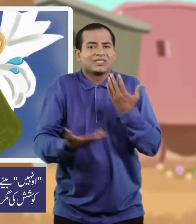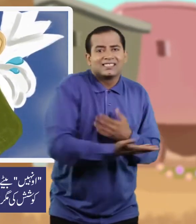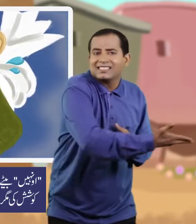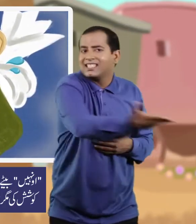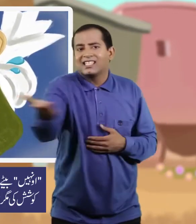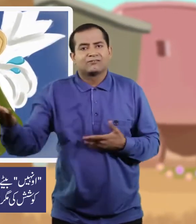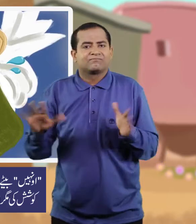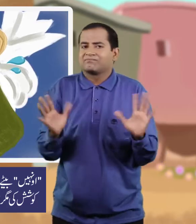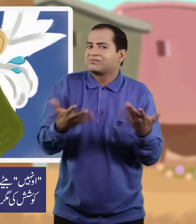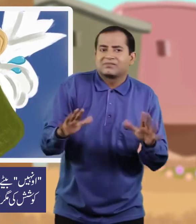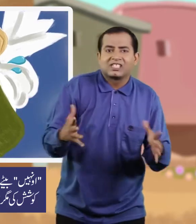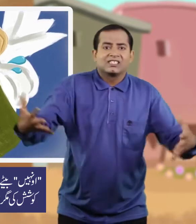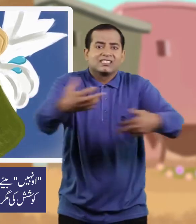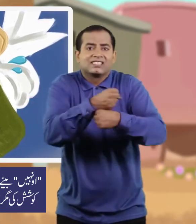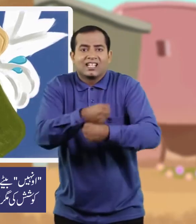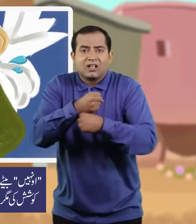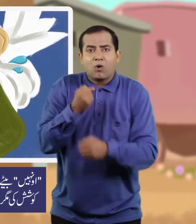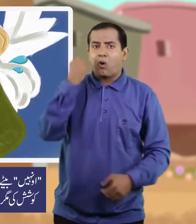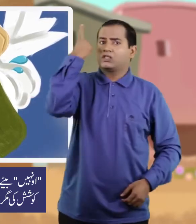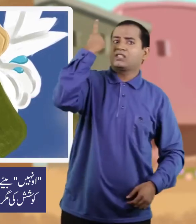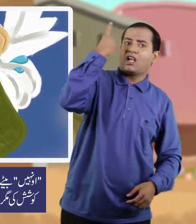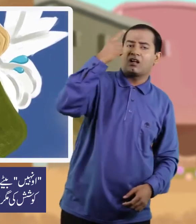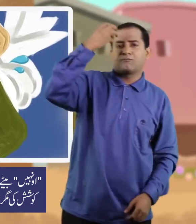मगर अब तो सब नाराज हो गए